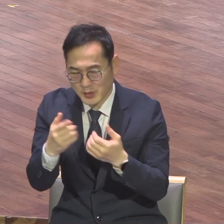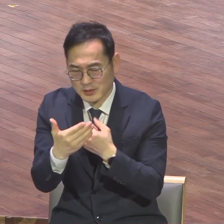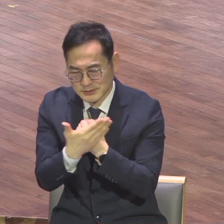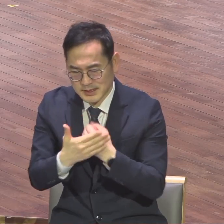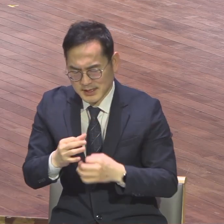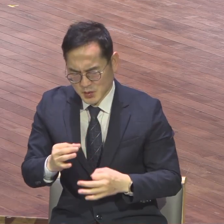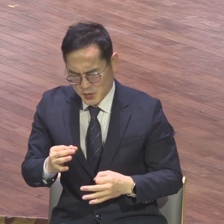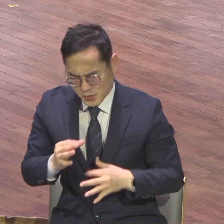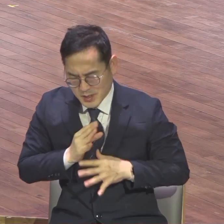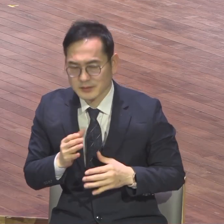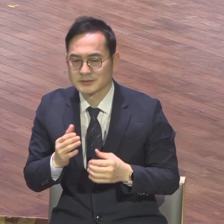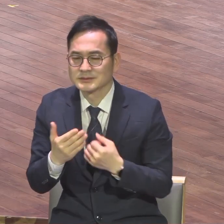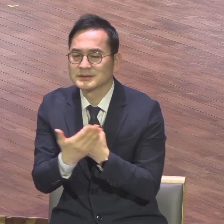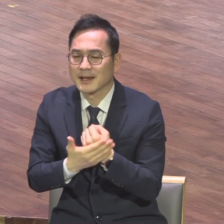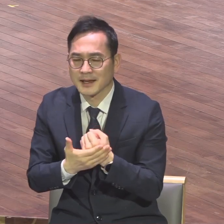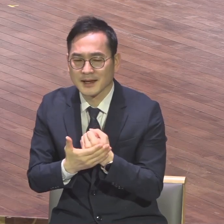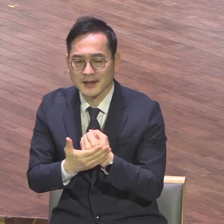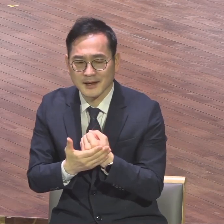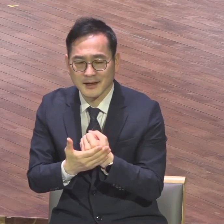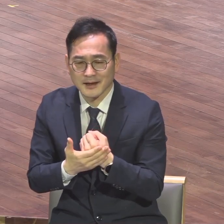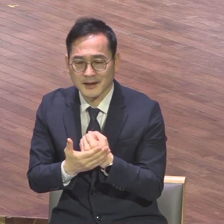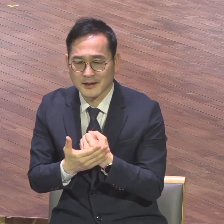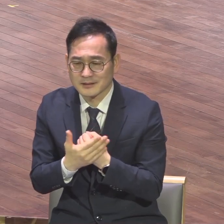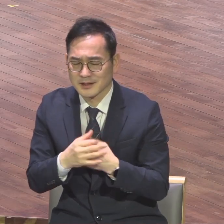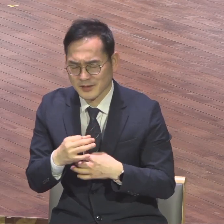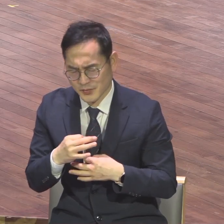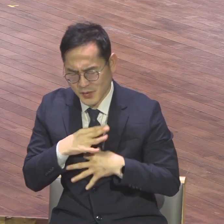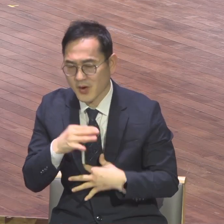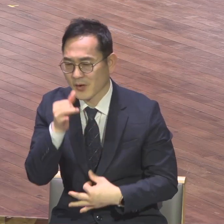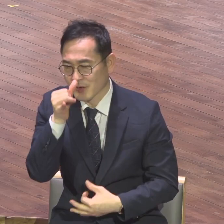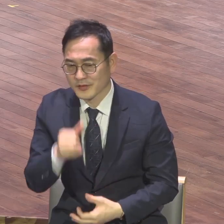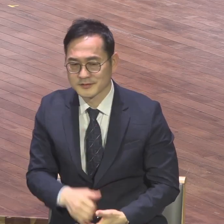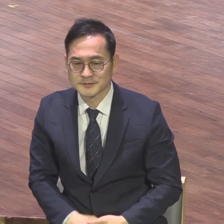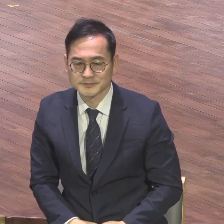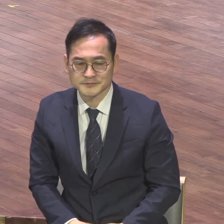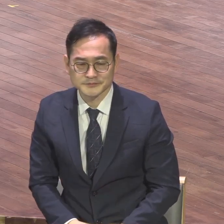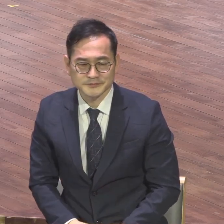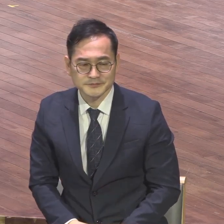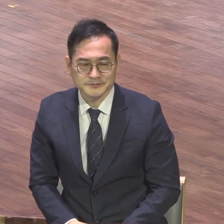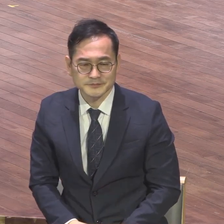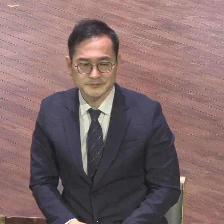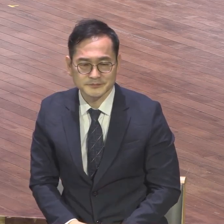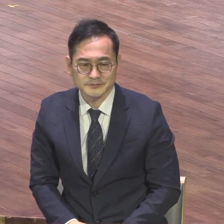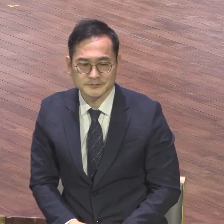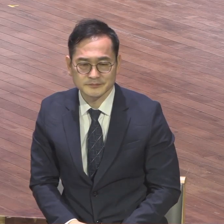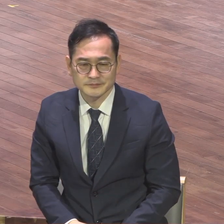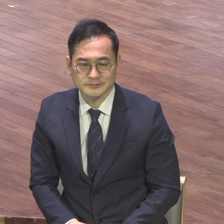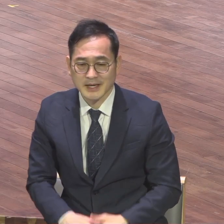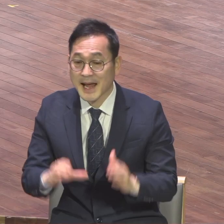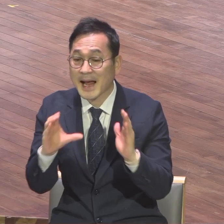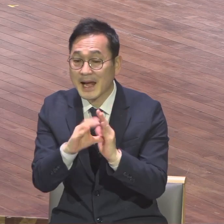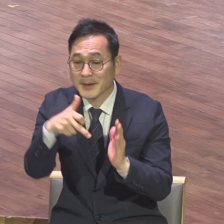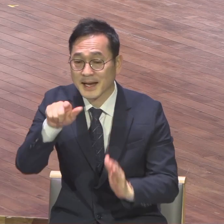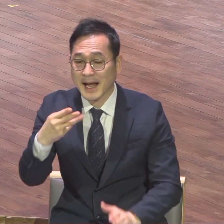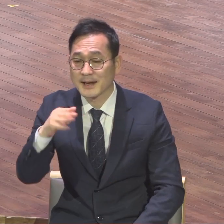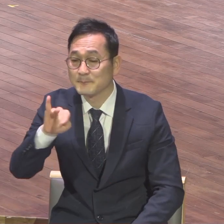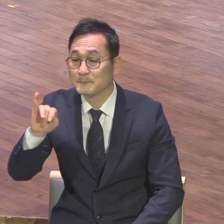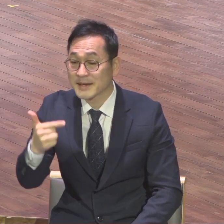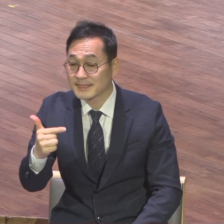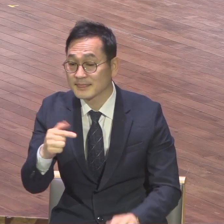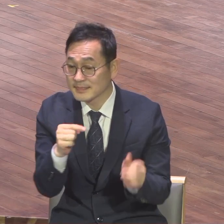은혜가 그 속에 담겨져 있다라는 말씀이, 종교개혁자 요한 칼빈은